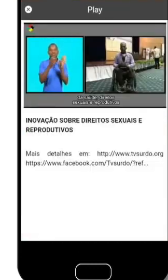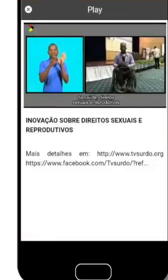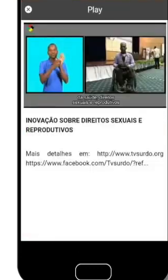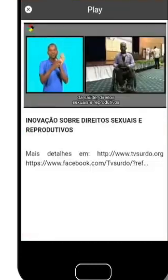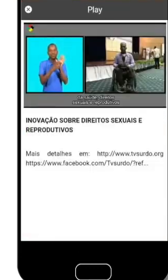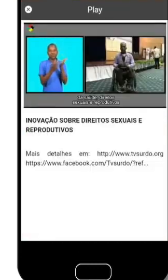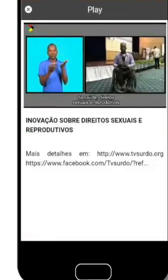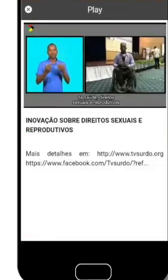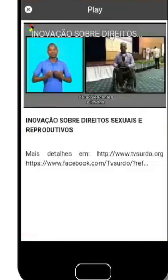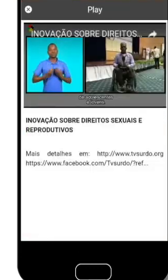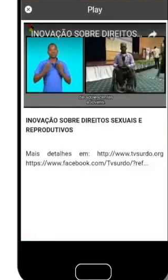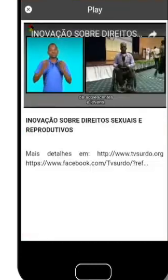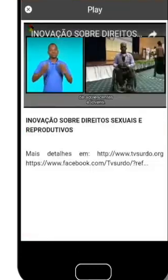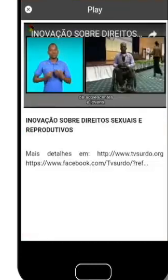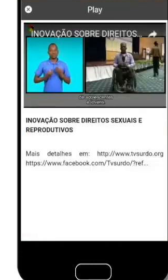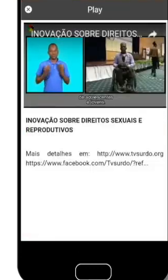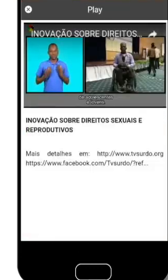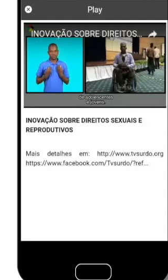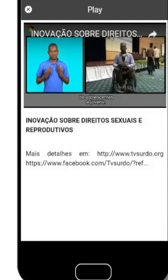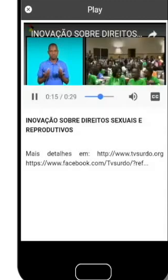É fácil de usá-lo.